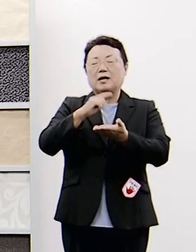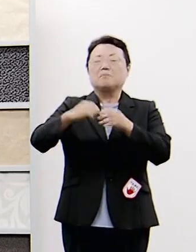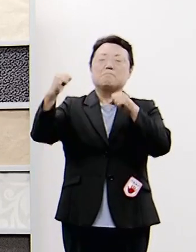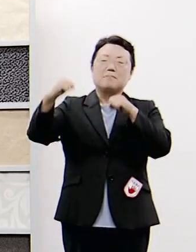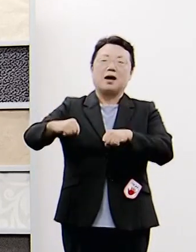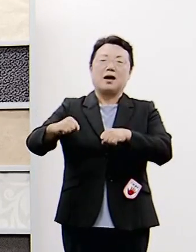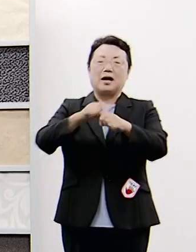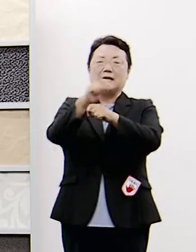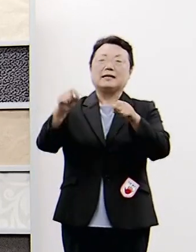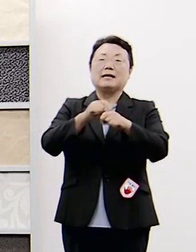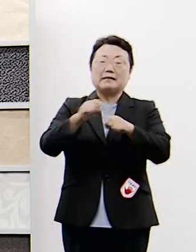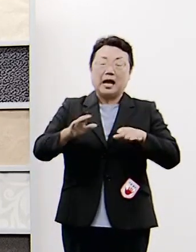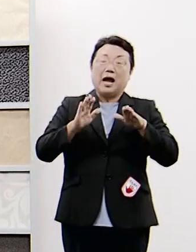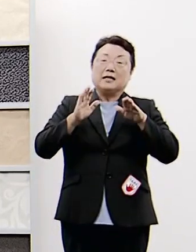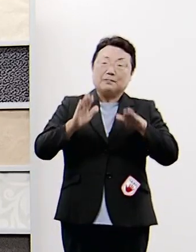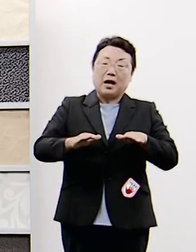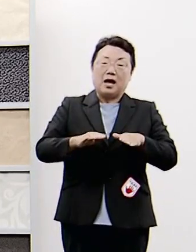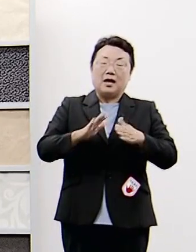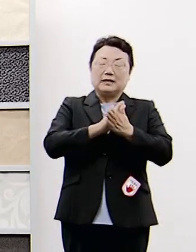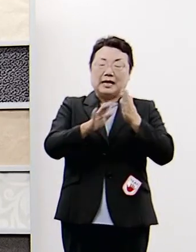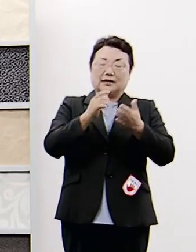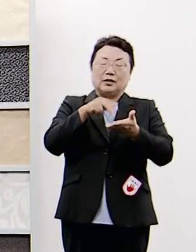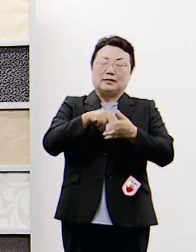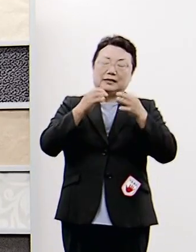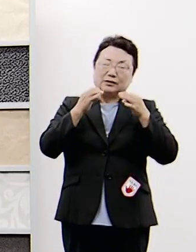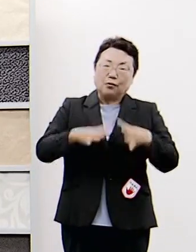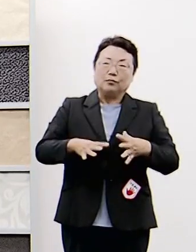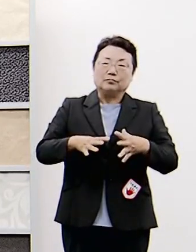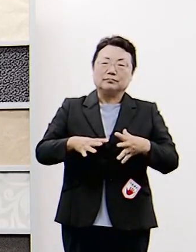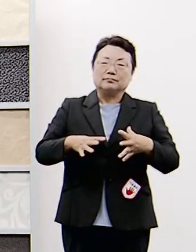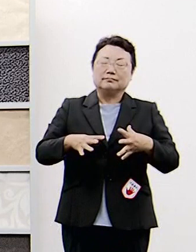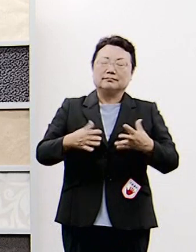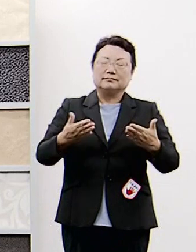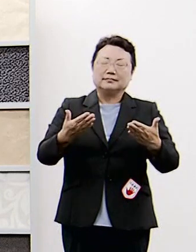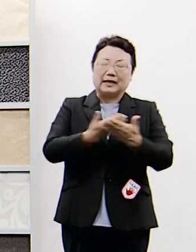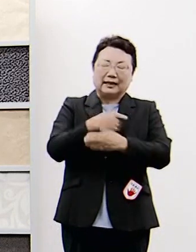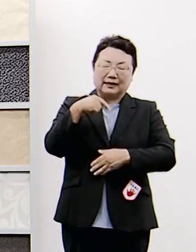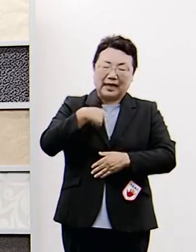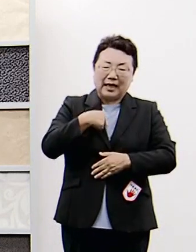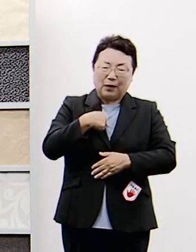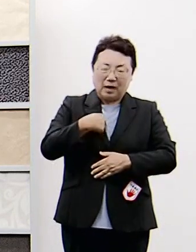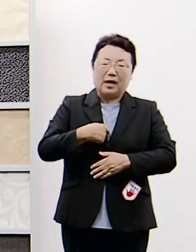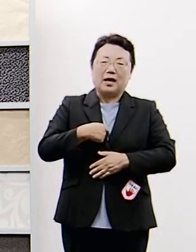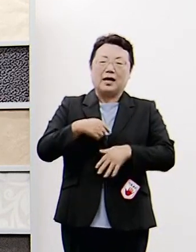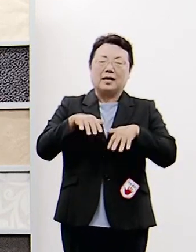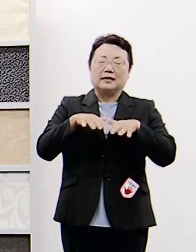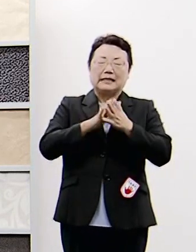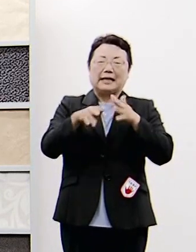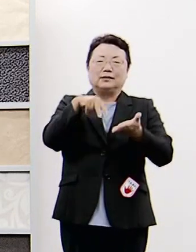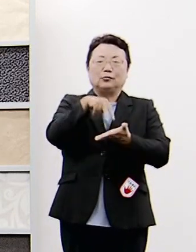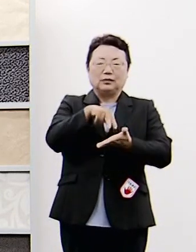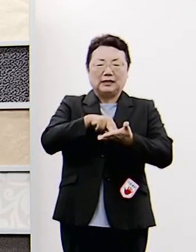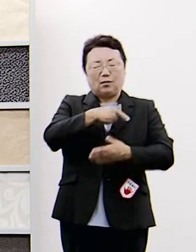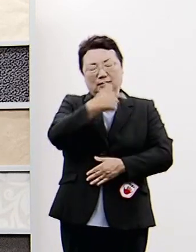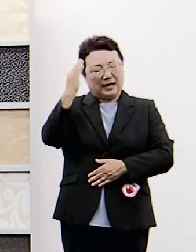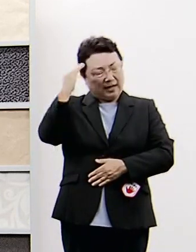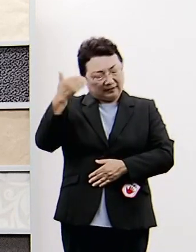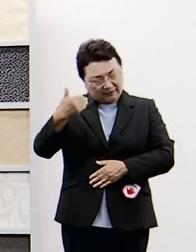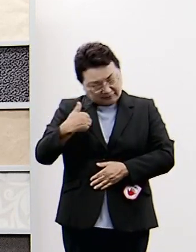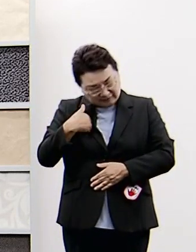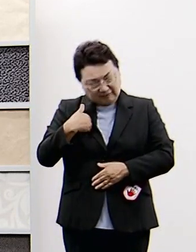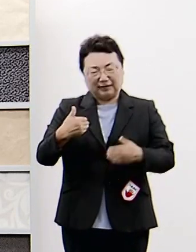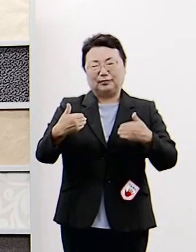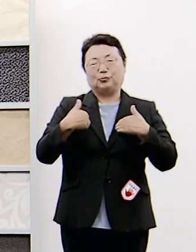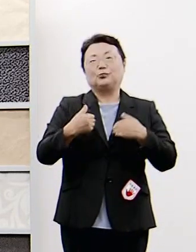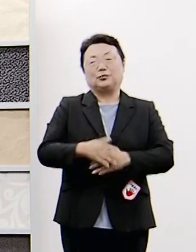結果過去も多大な損失を県に与えてしまったということはですね組織として大いに反省すべきであろうということ